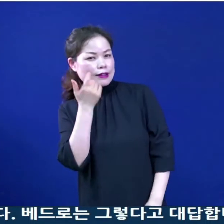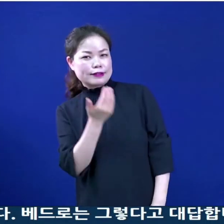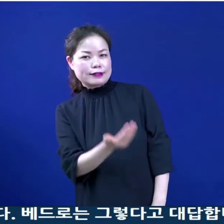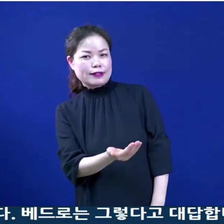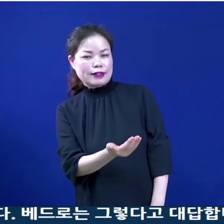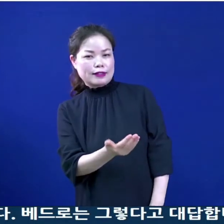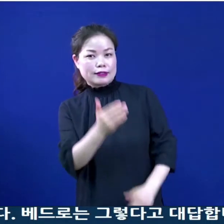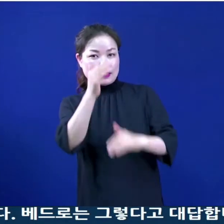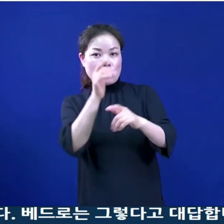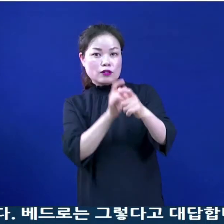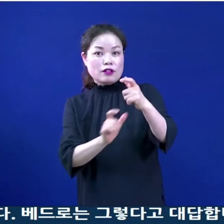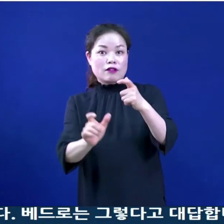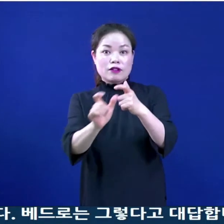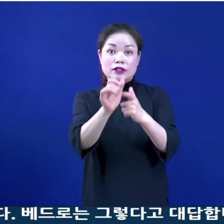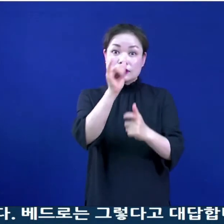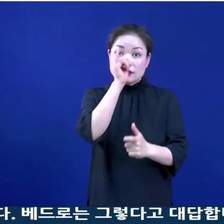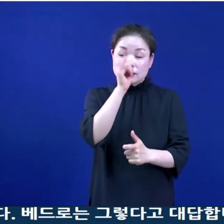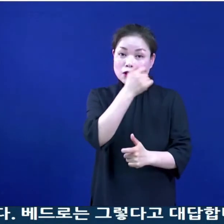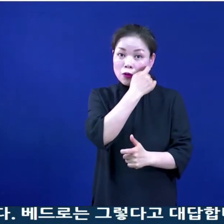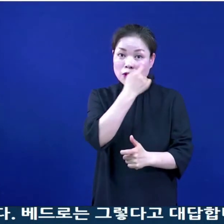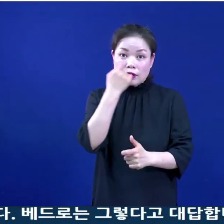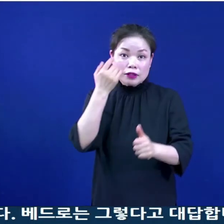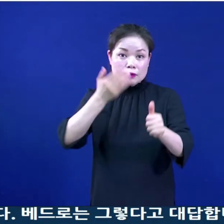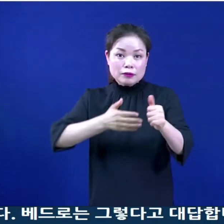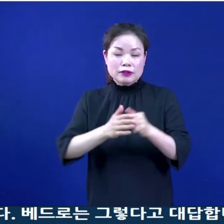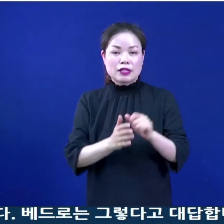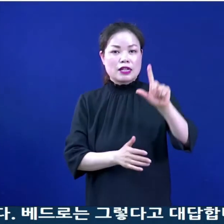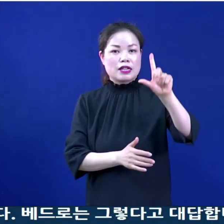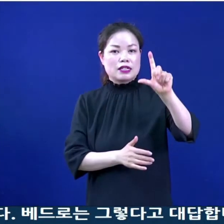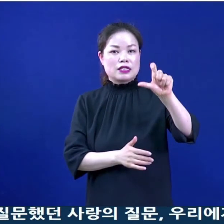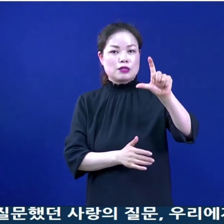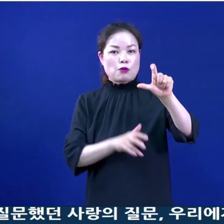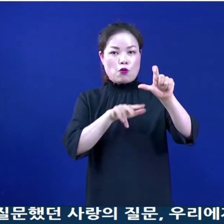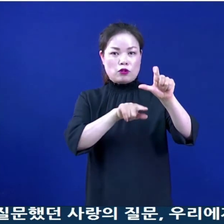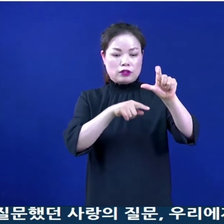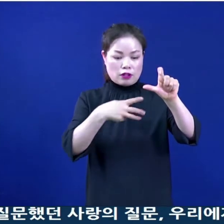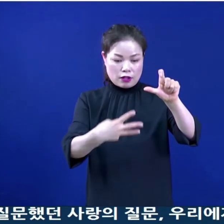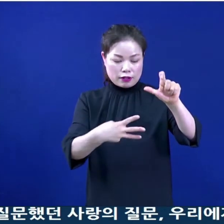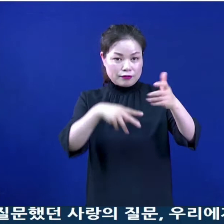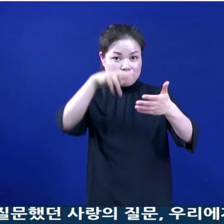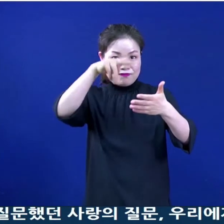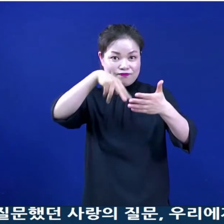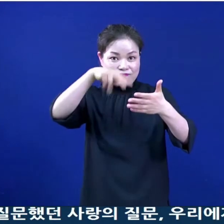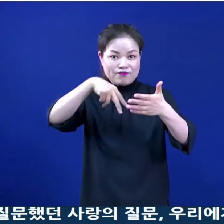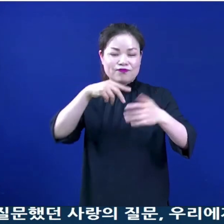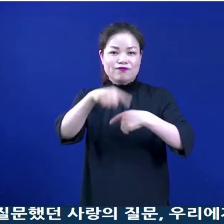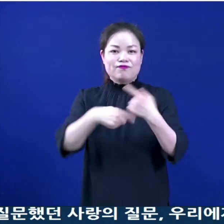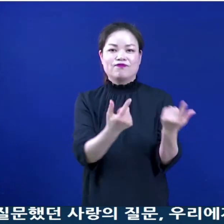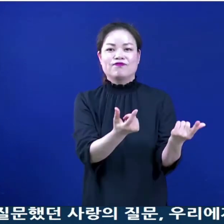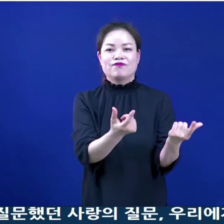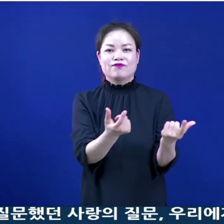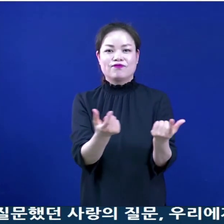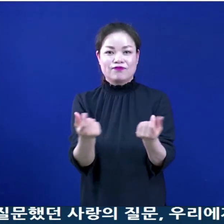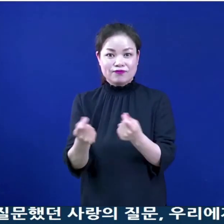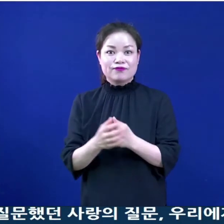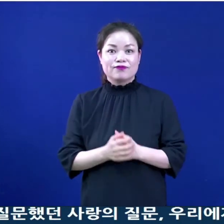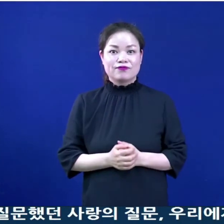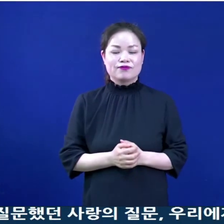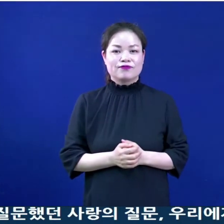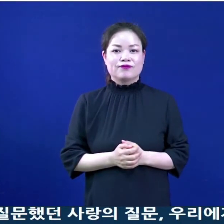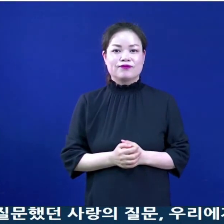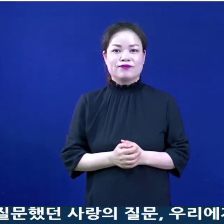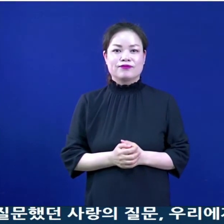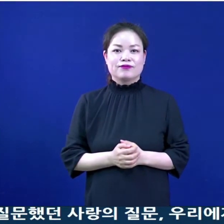가지 내용이 더 추가되어 있는데 그것을 확인하십시다. 자, 15절로 이동하셔서 읽을 준비하시고요. 자, 15절